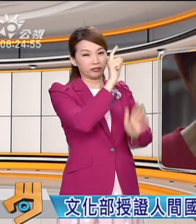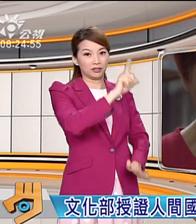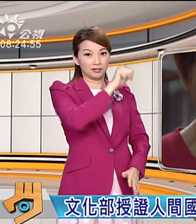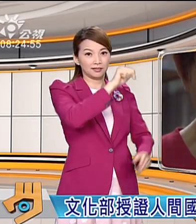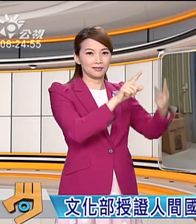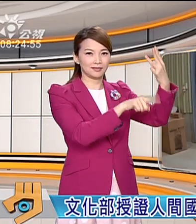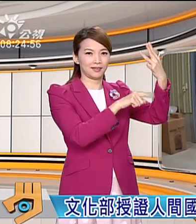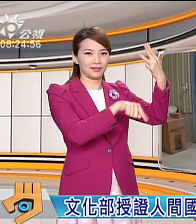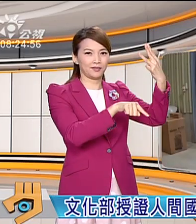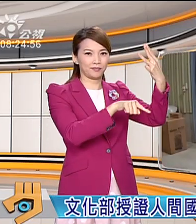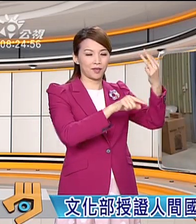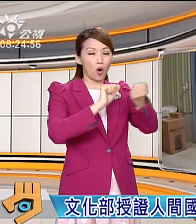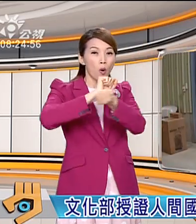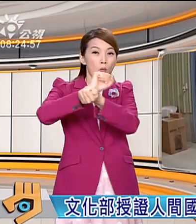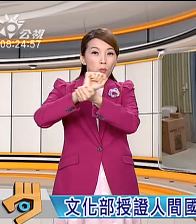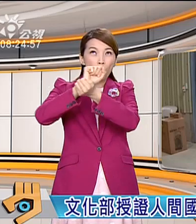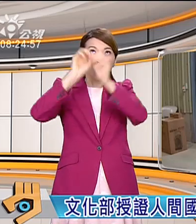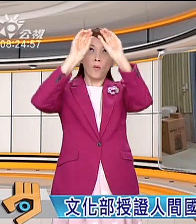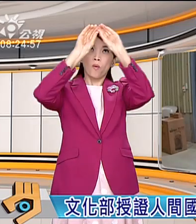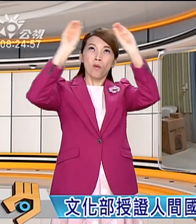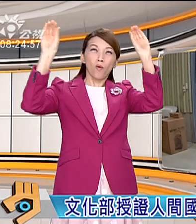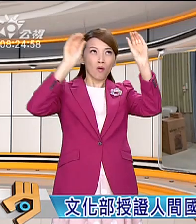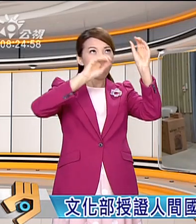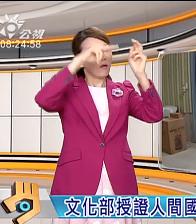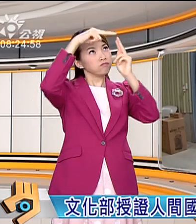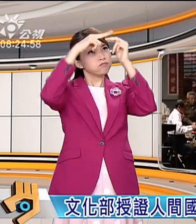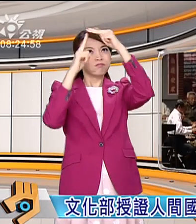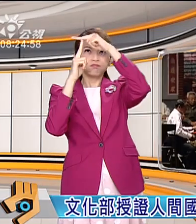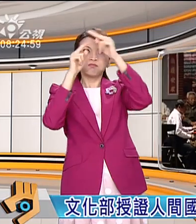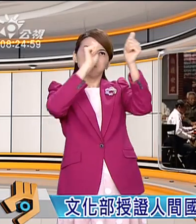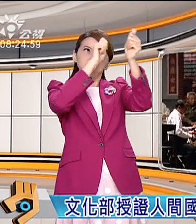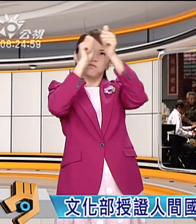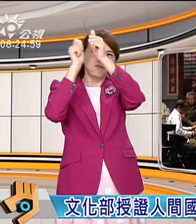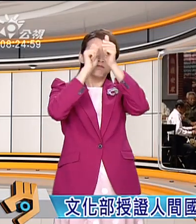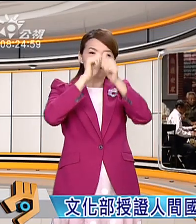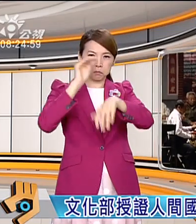统泥水师和2位大木作技师。